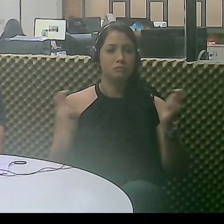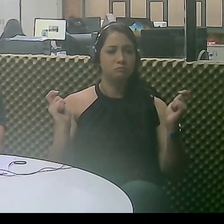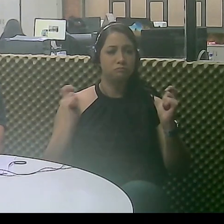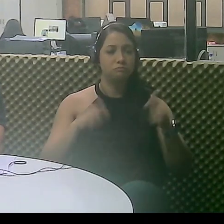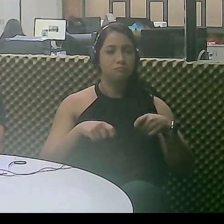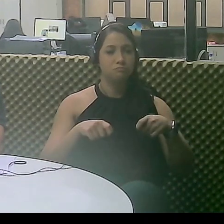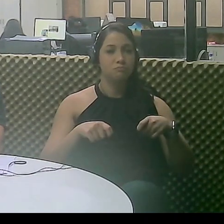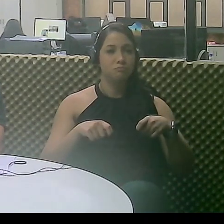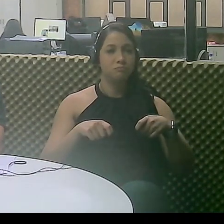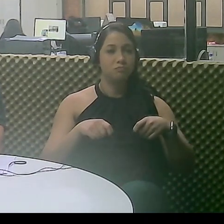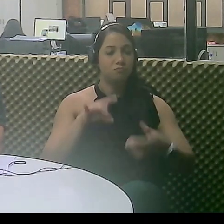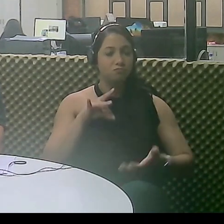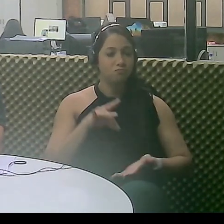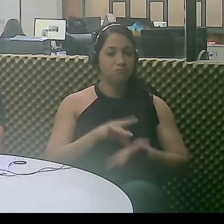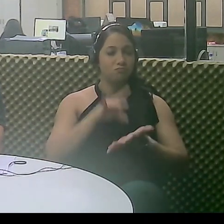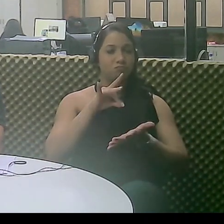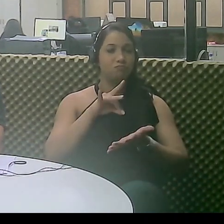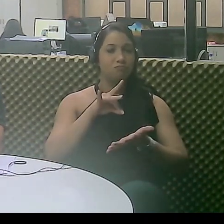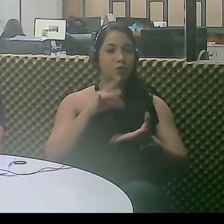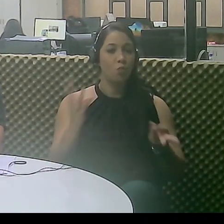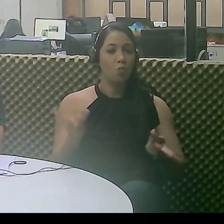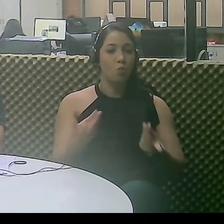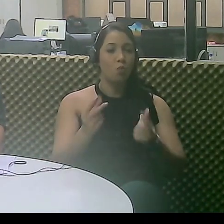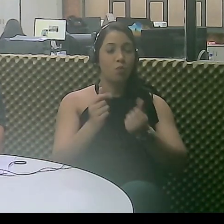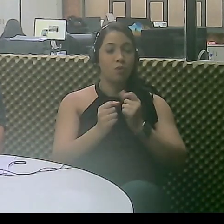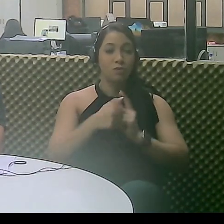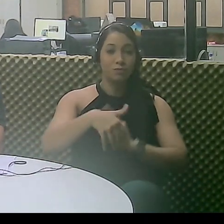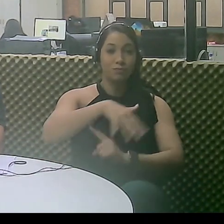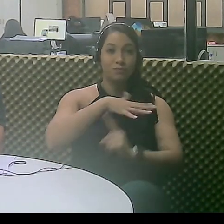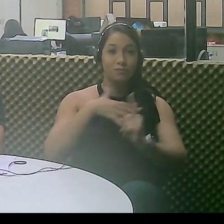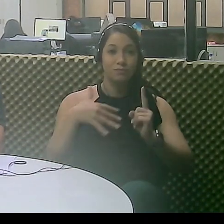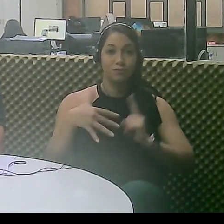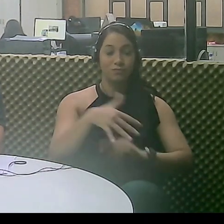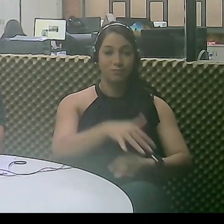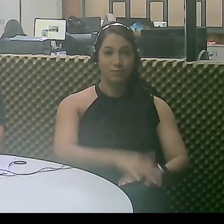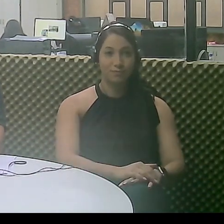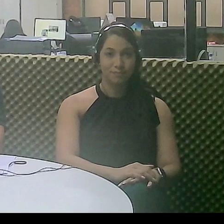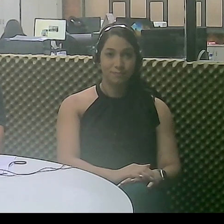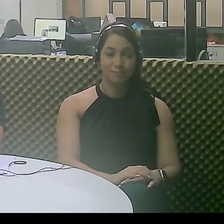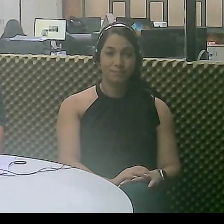eficiente, eficaz e de qualidade à sociedade.